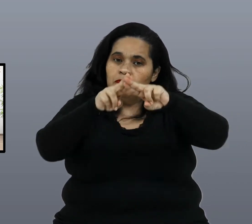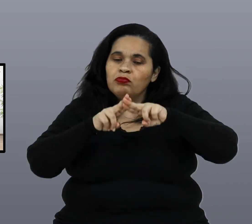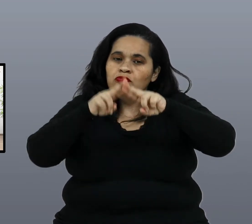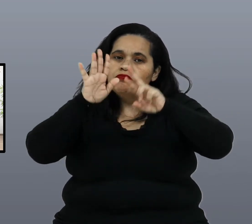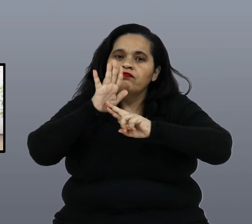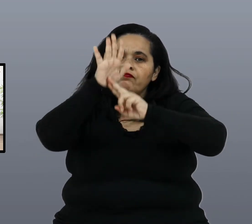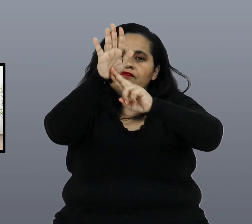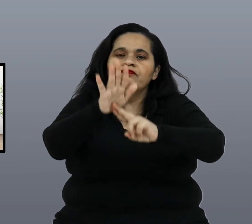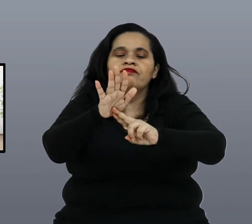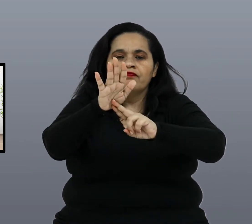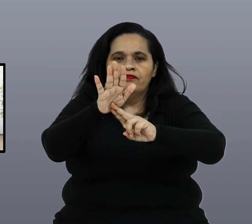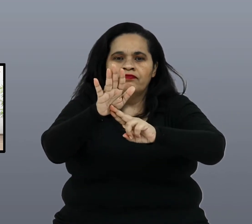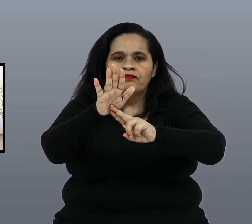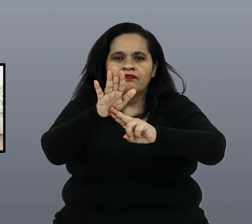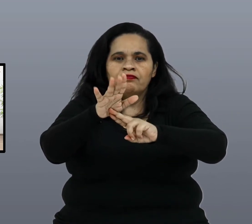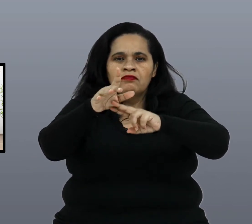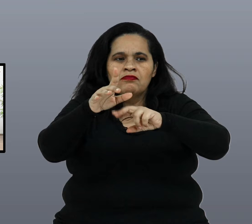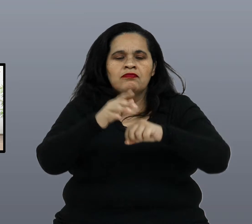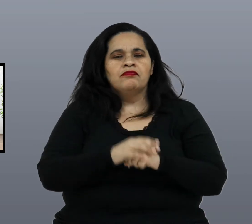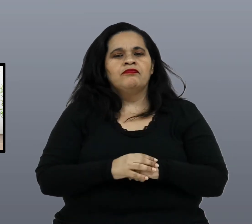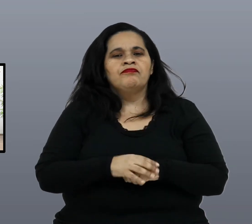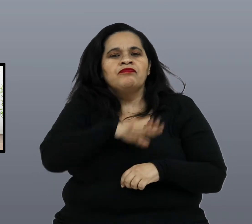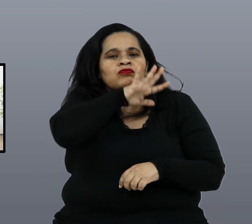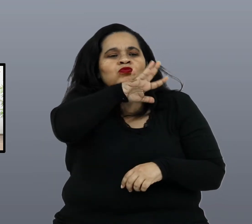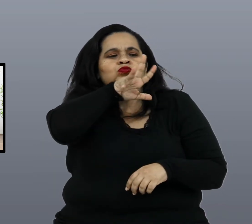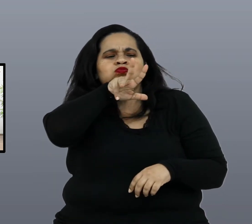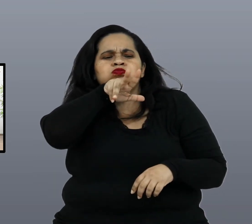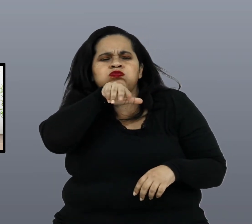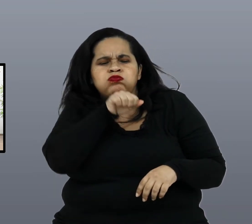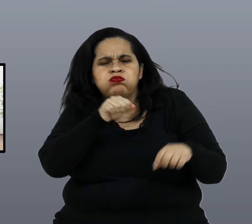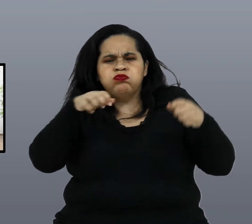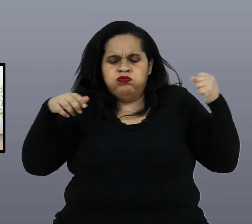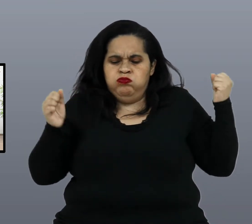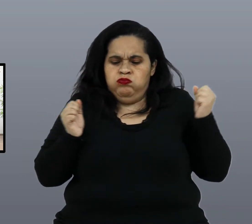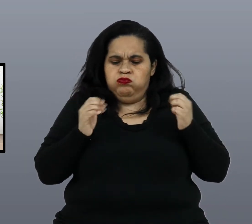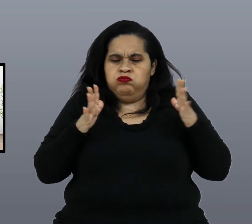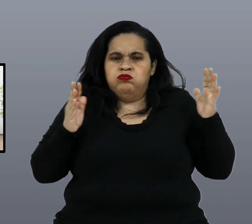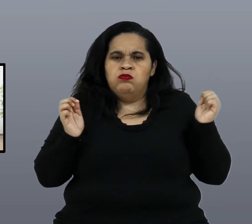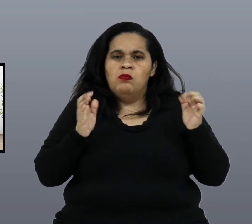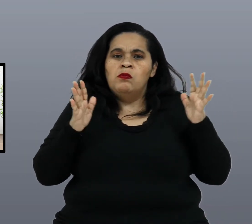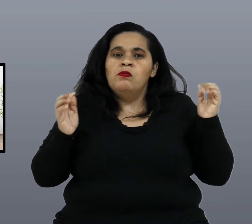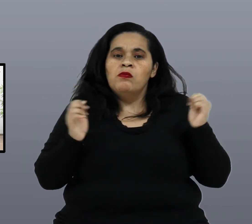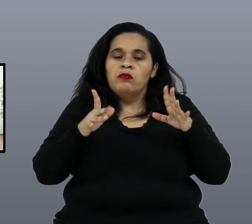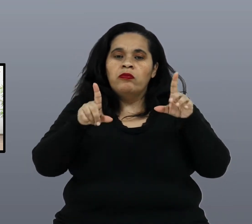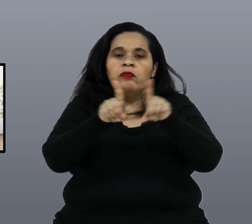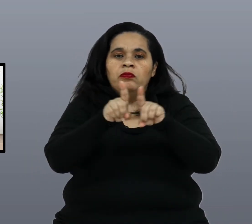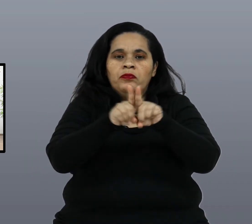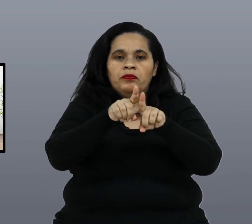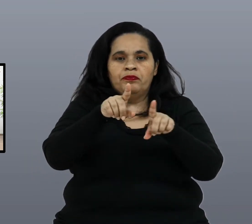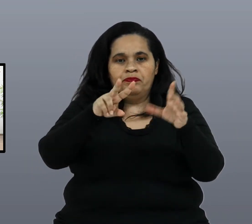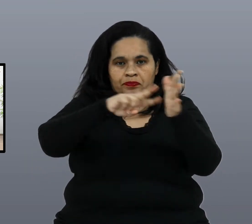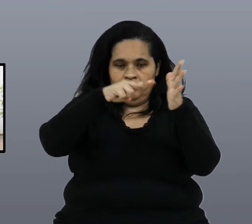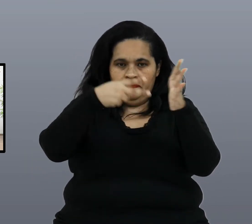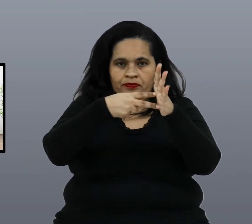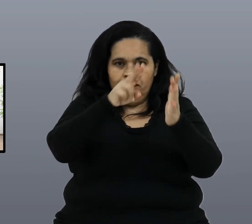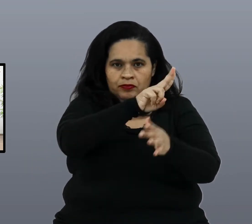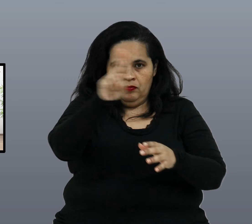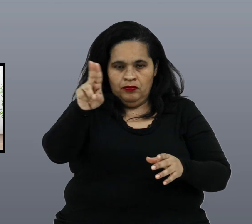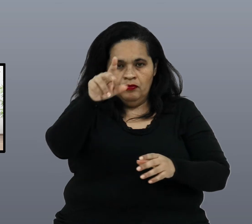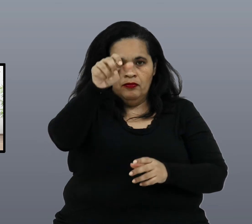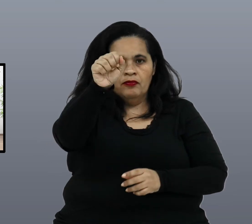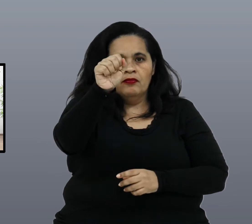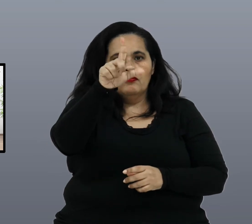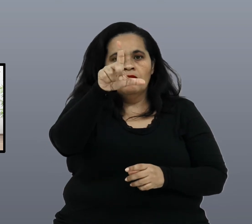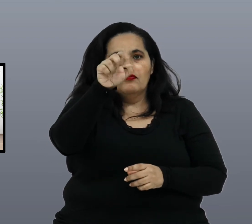representado por um leopardo de asas, um leopardo alado. Né? Então esse é o sentido